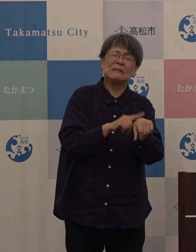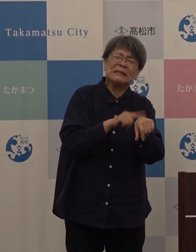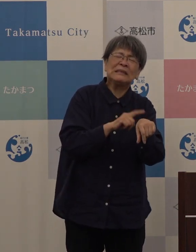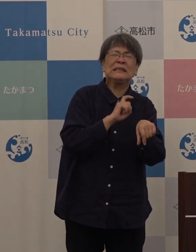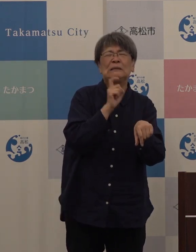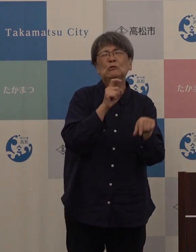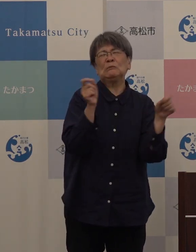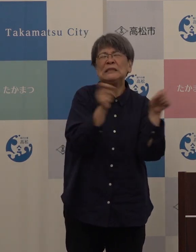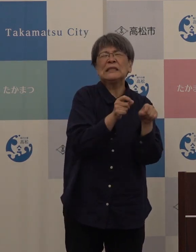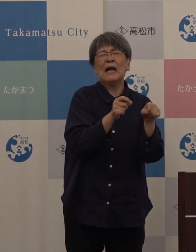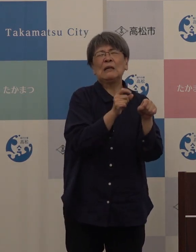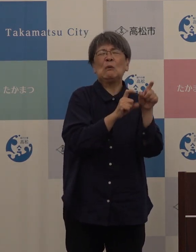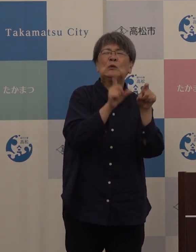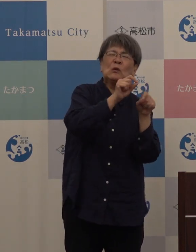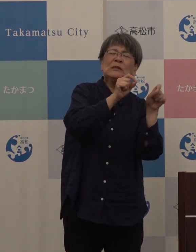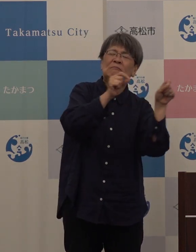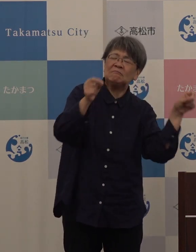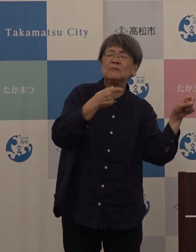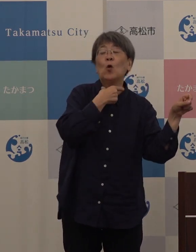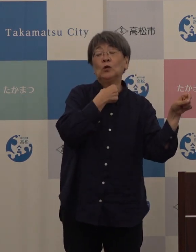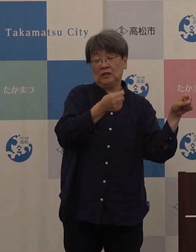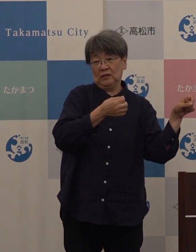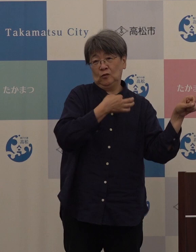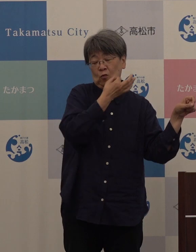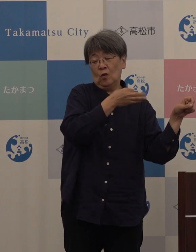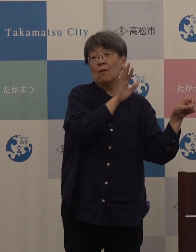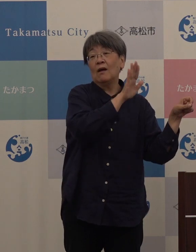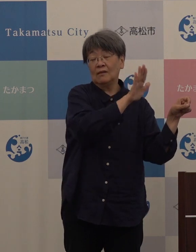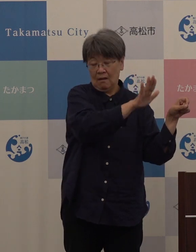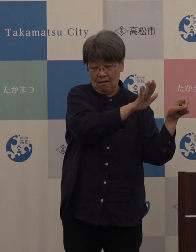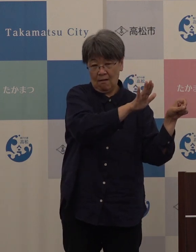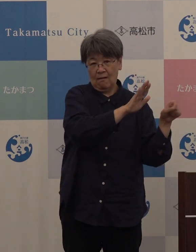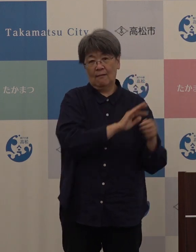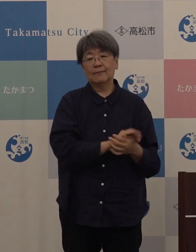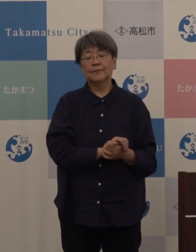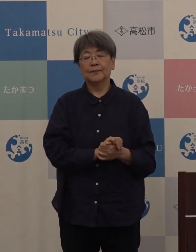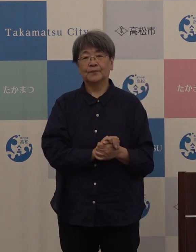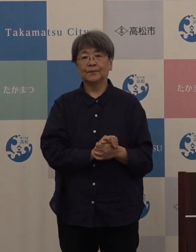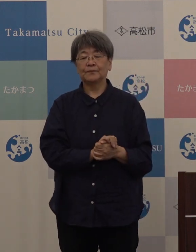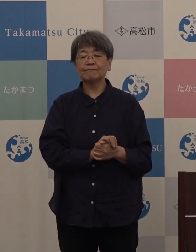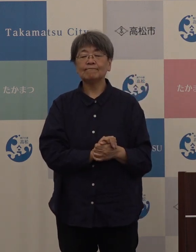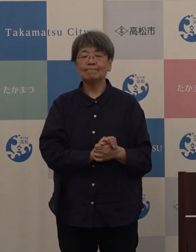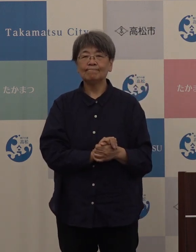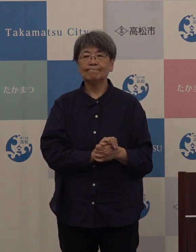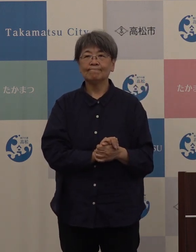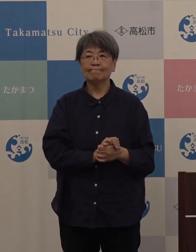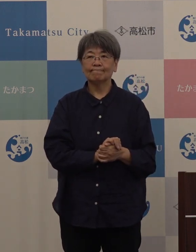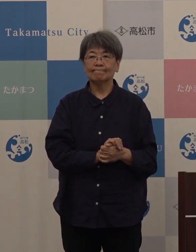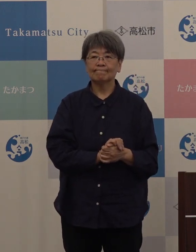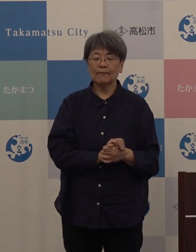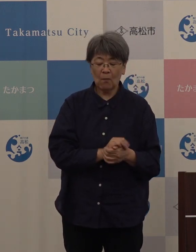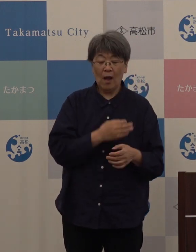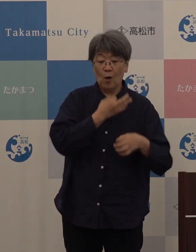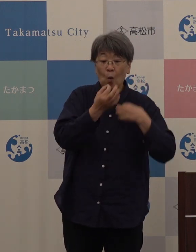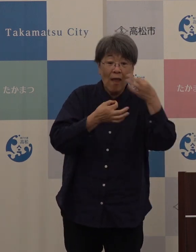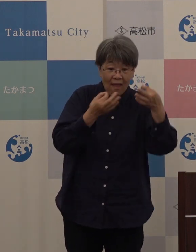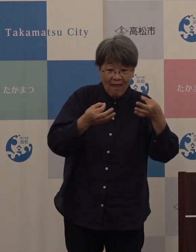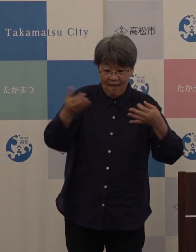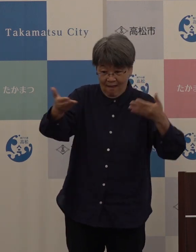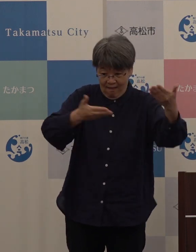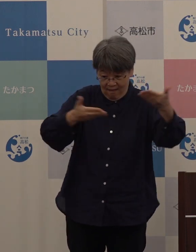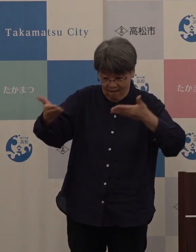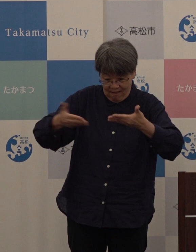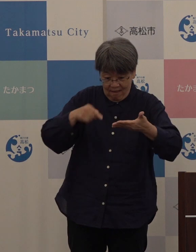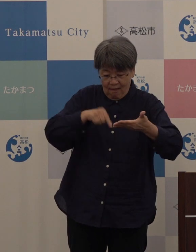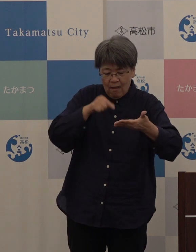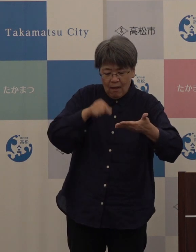間はやっぱり短いなというような言葉もいただいておるというふうに聞いております。いずれにいたしましても、こういう声自体が花火大